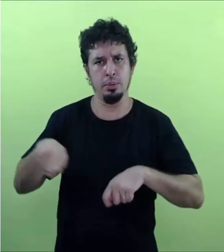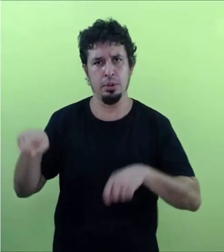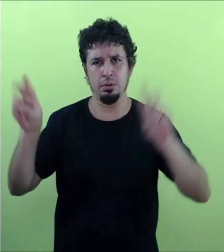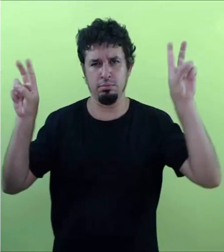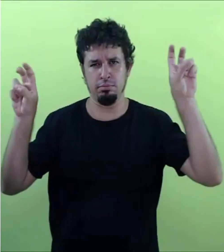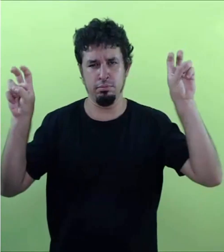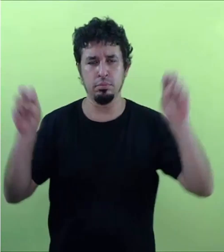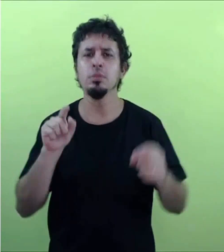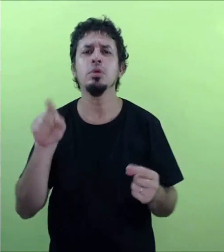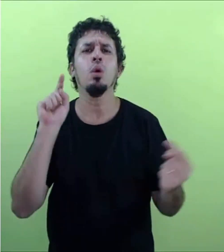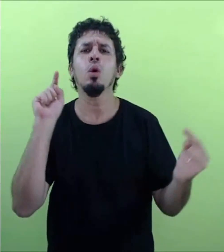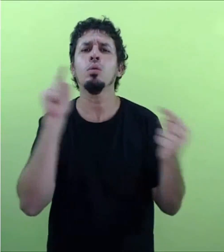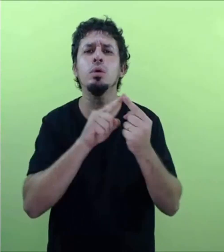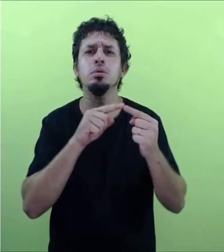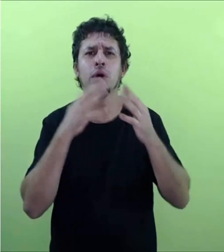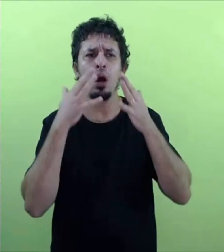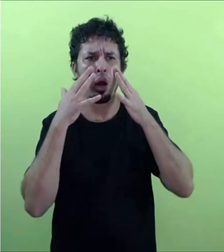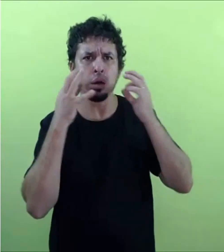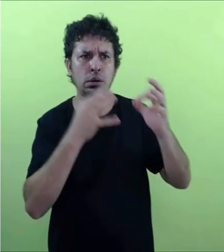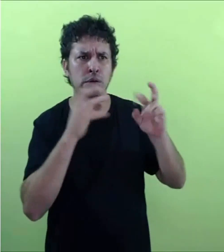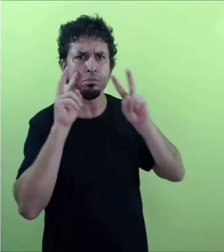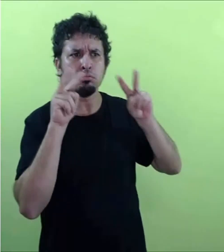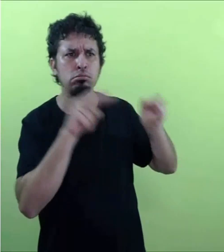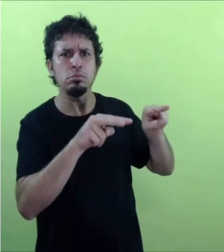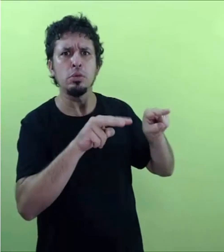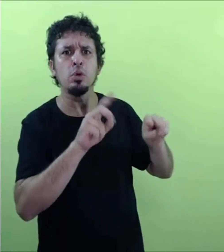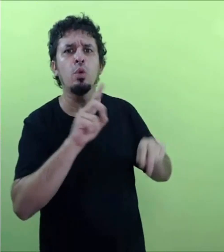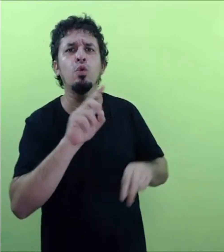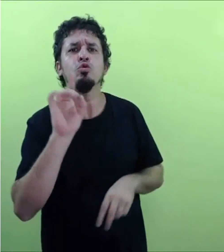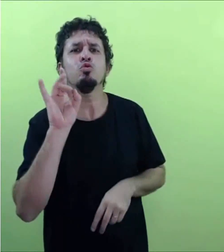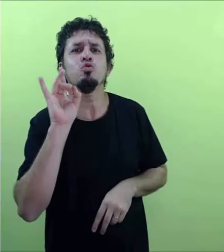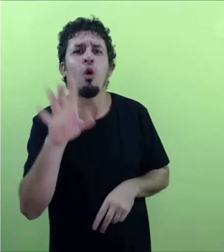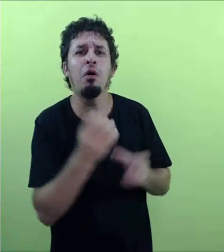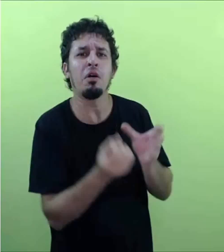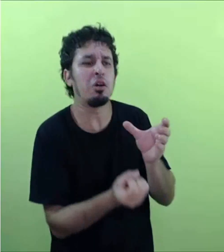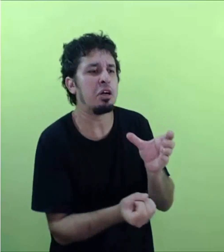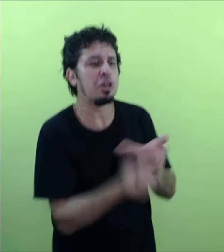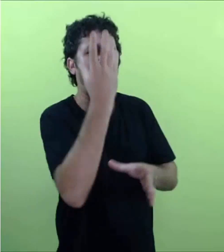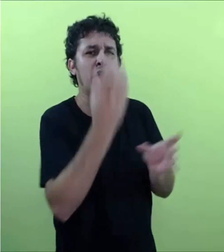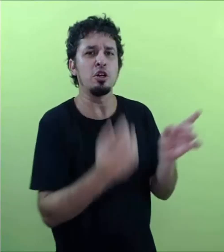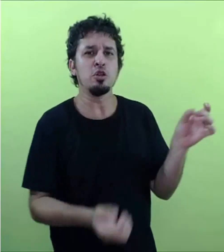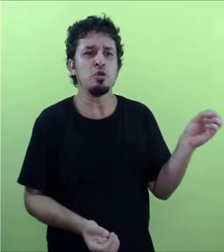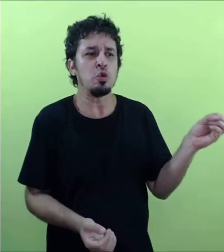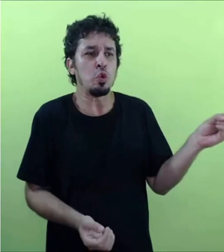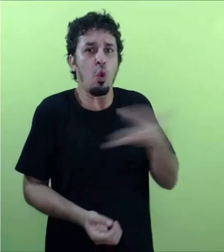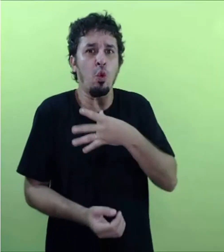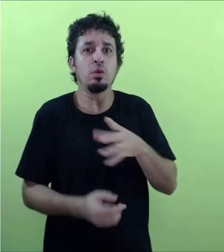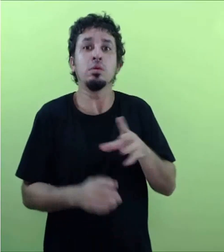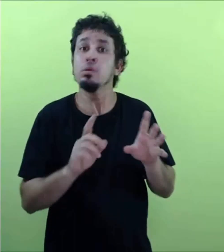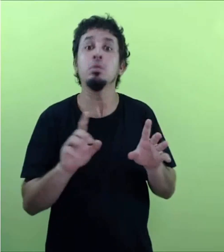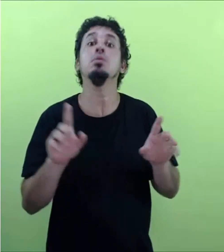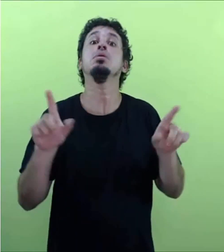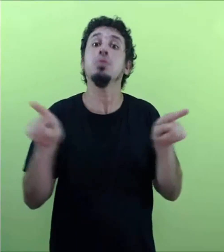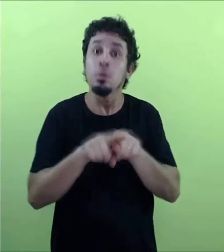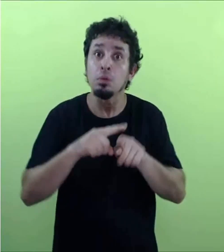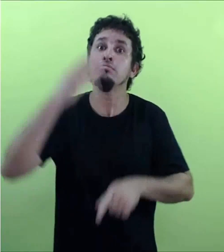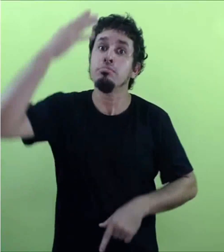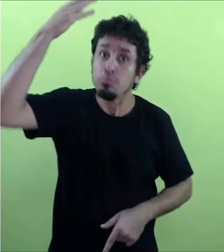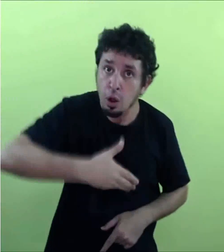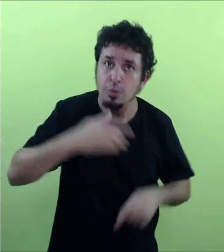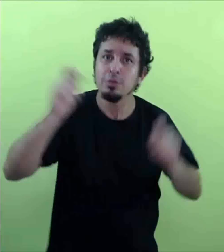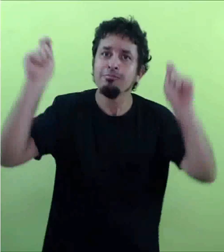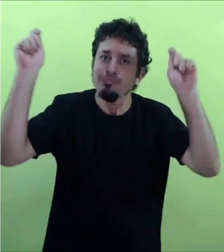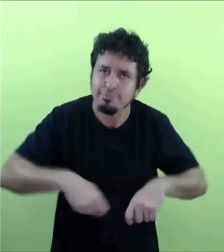de registro inovadora, mas perceber uma escrita presente, disponível a todas as pessoas